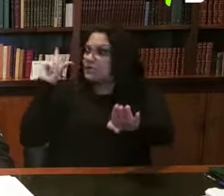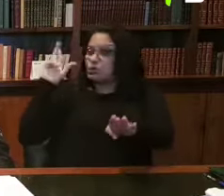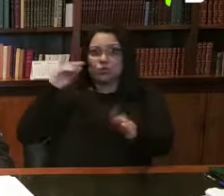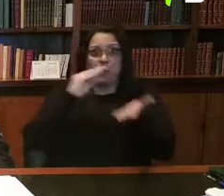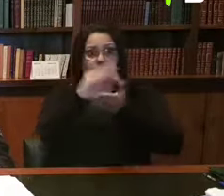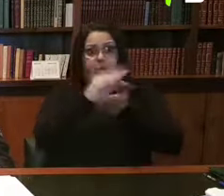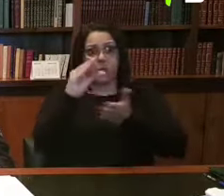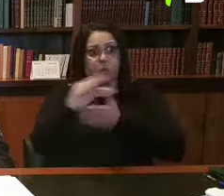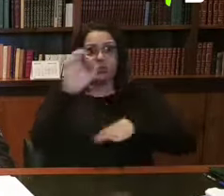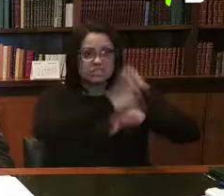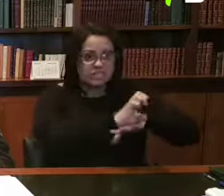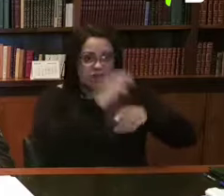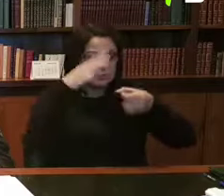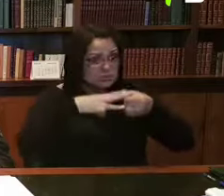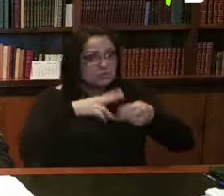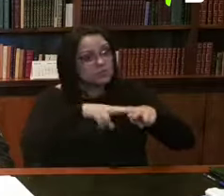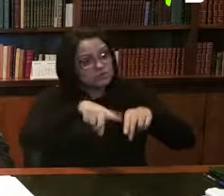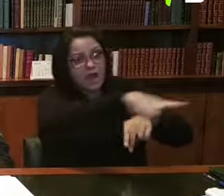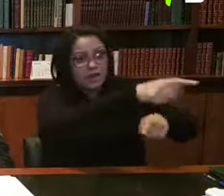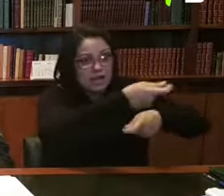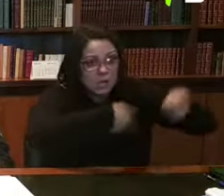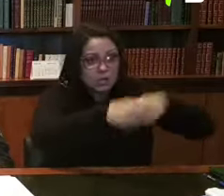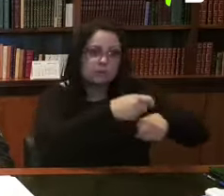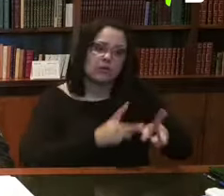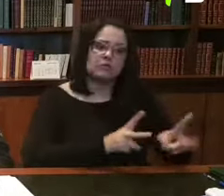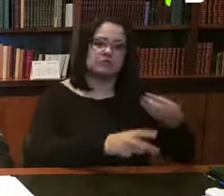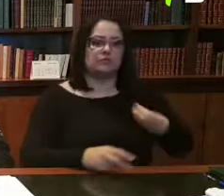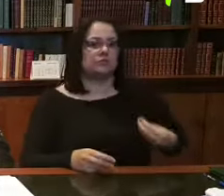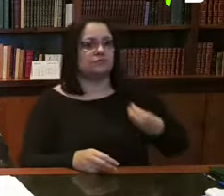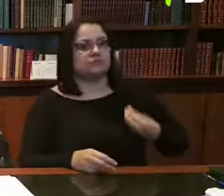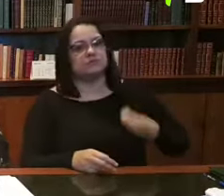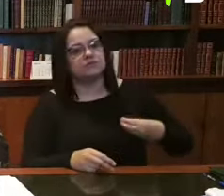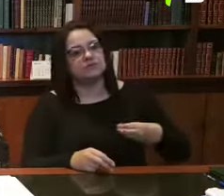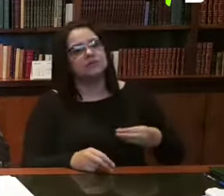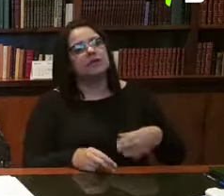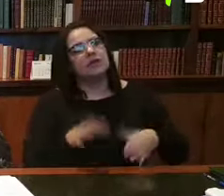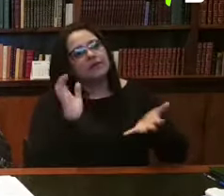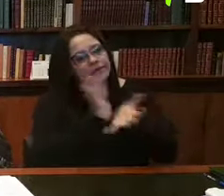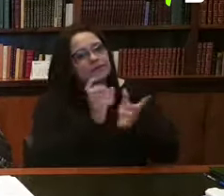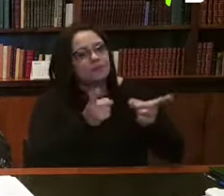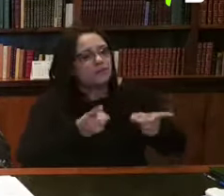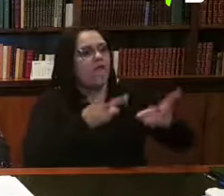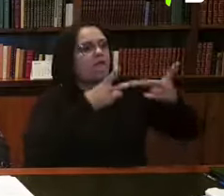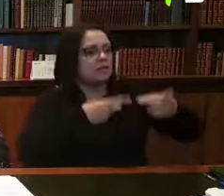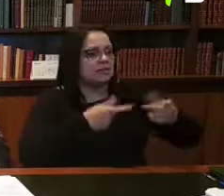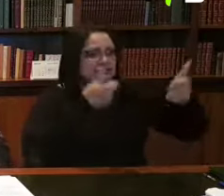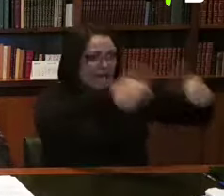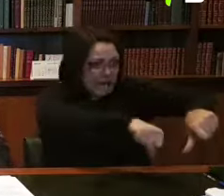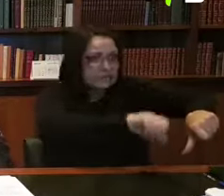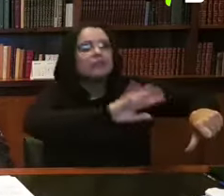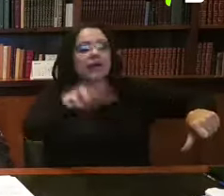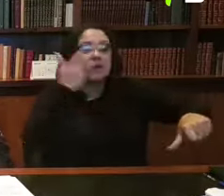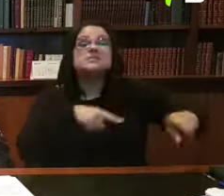dinheiro para estados municípios por isso que a economia foi preservado ela continua funcionando apesar das vendas caíram a produção seguiu teve